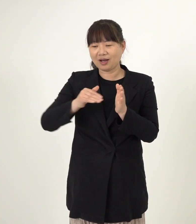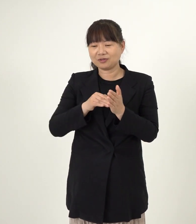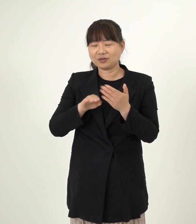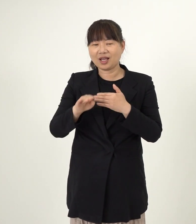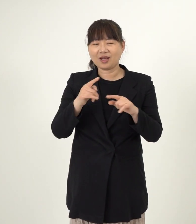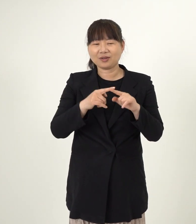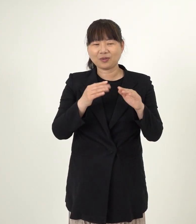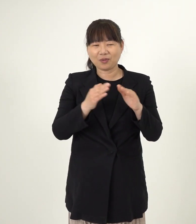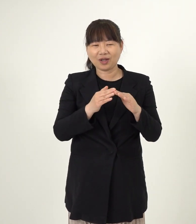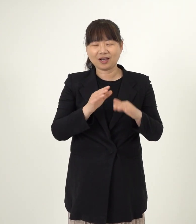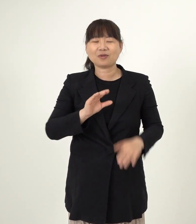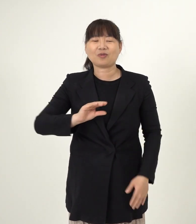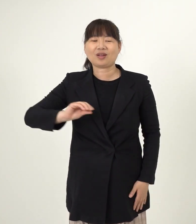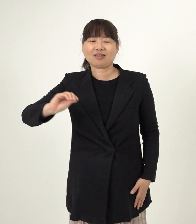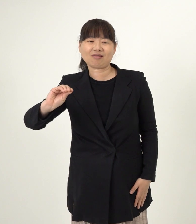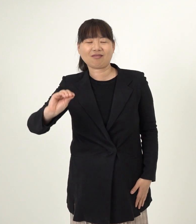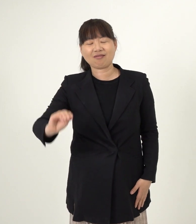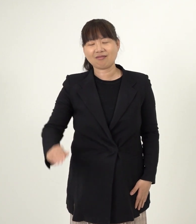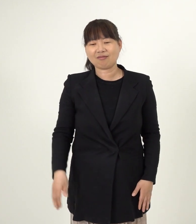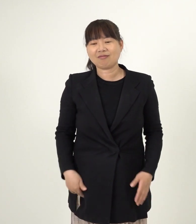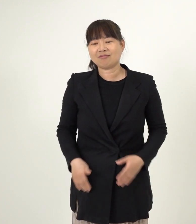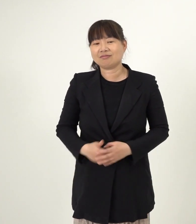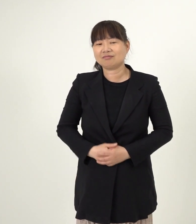교회로 향했습니다.